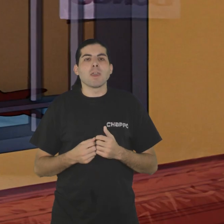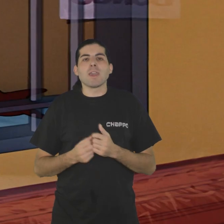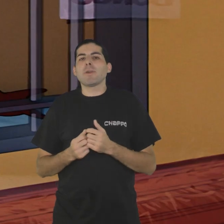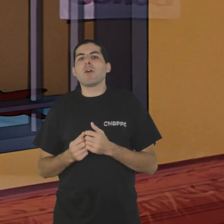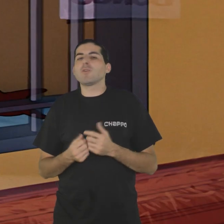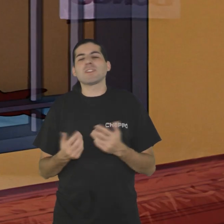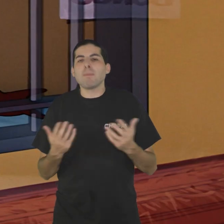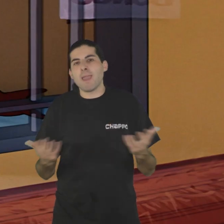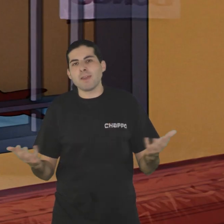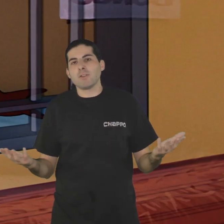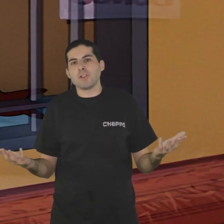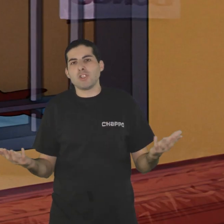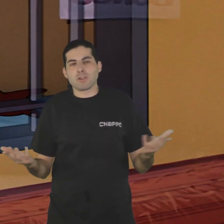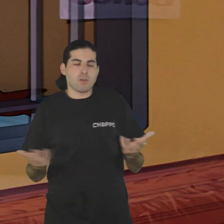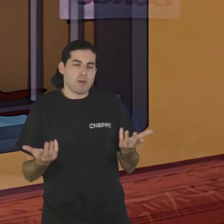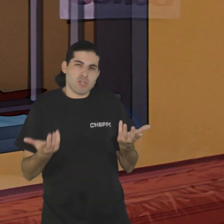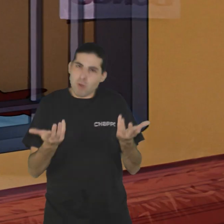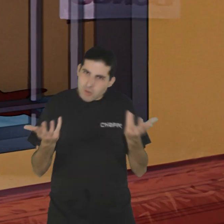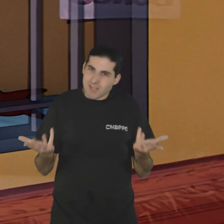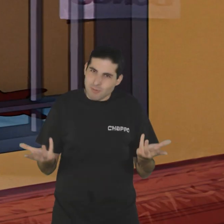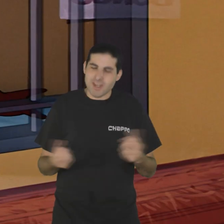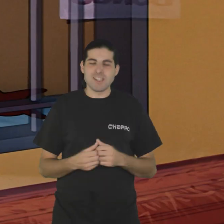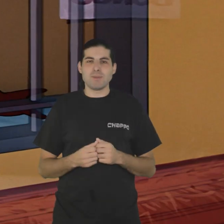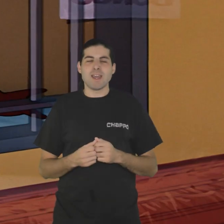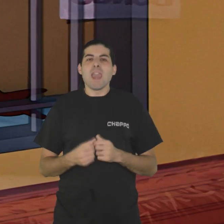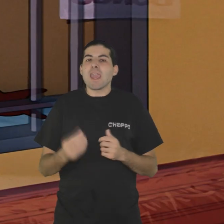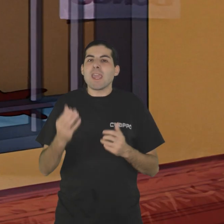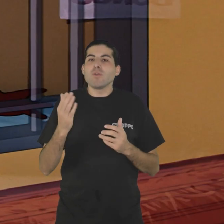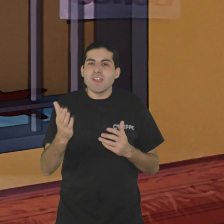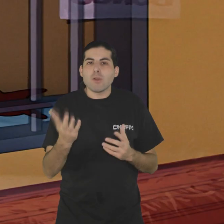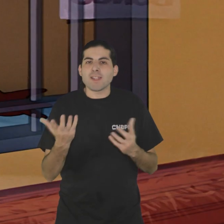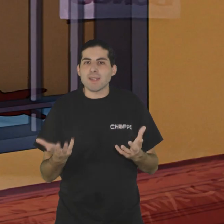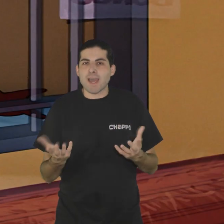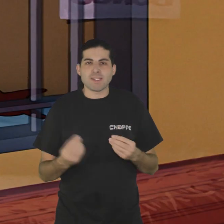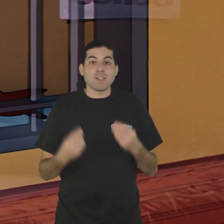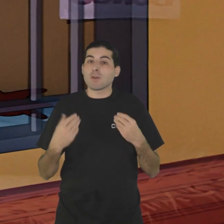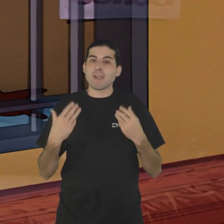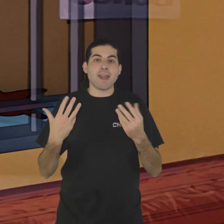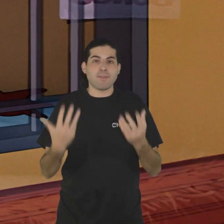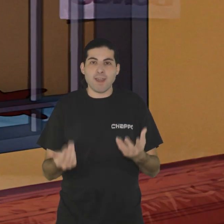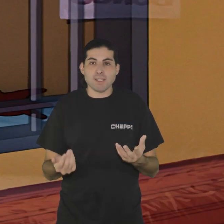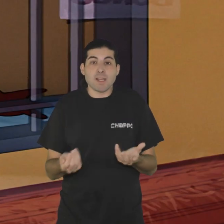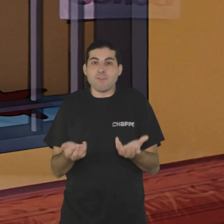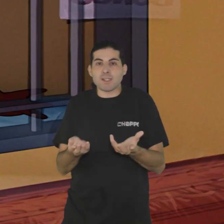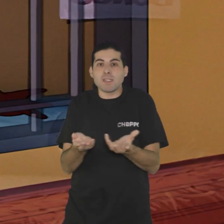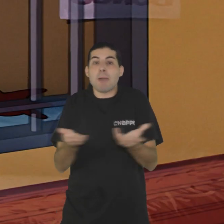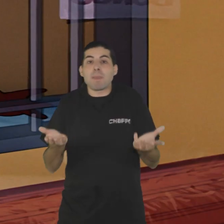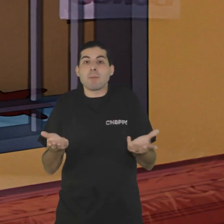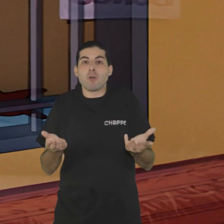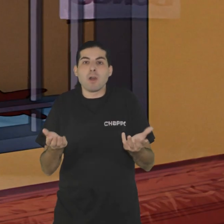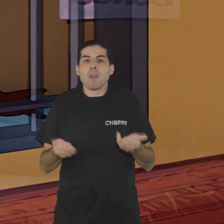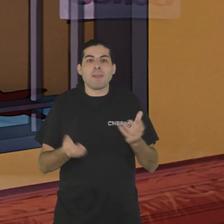circo, che però non sta bene dentro al circo, c'ha qualcosa di più credibile e non vede l'ora di andarsene, di tornare alla foresta.